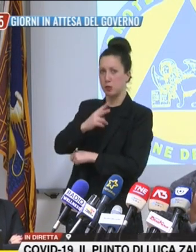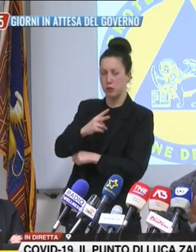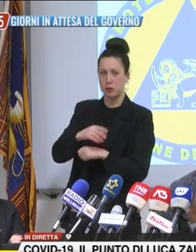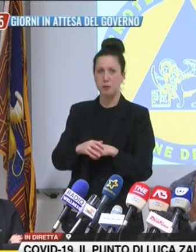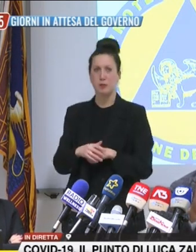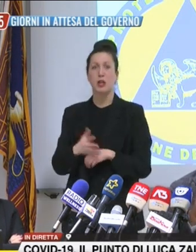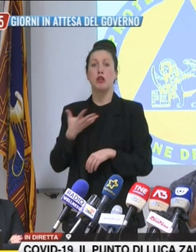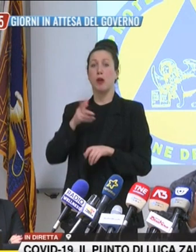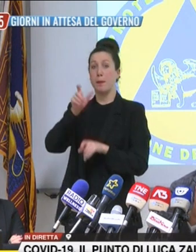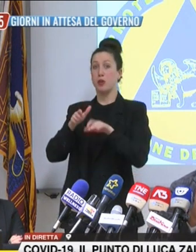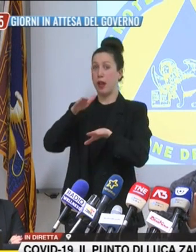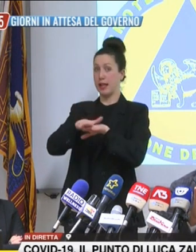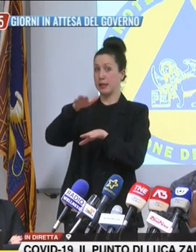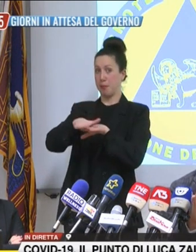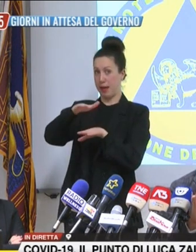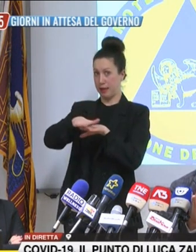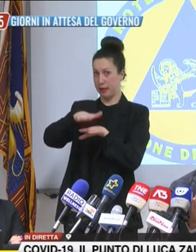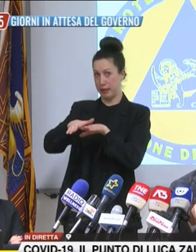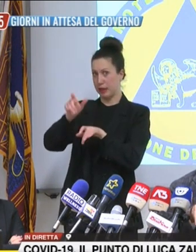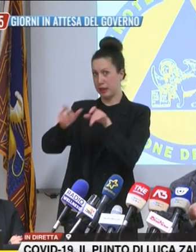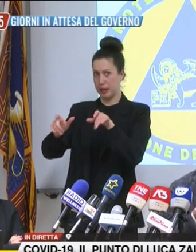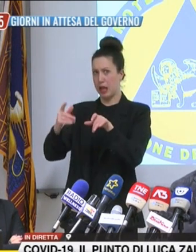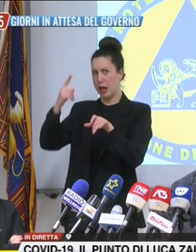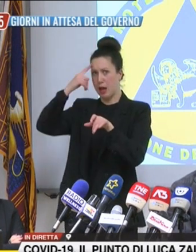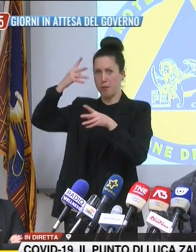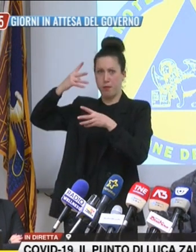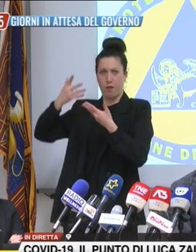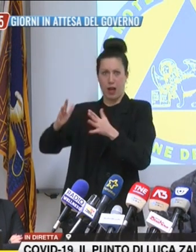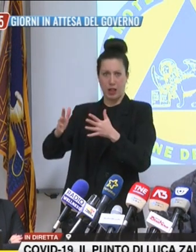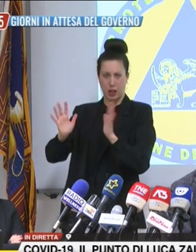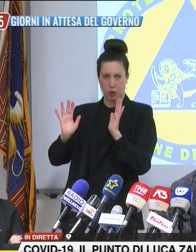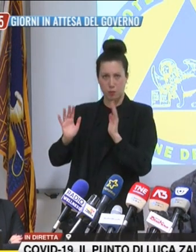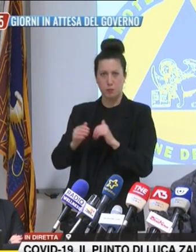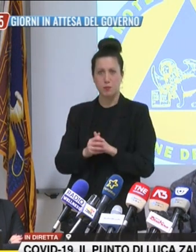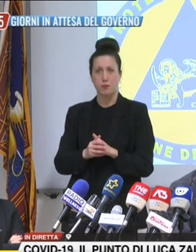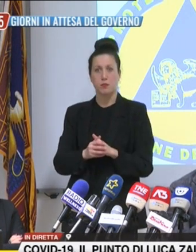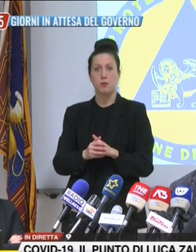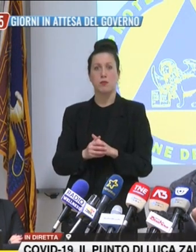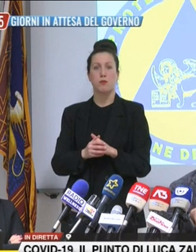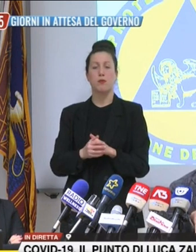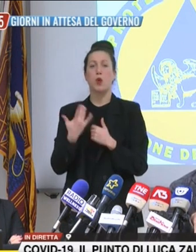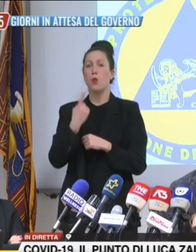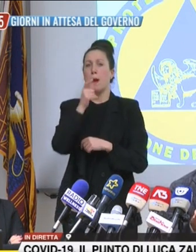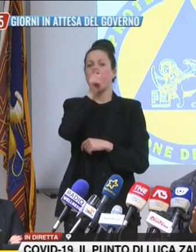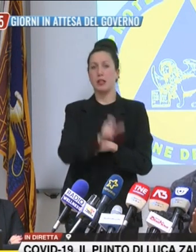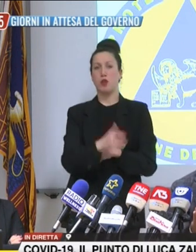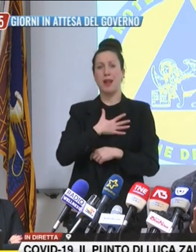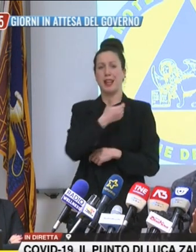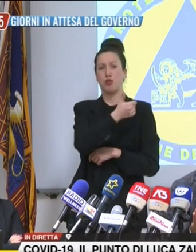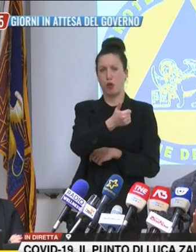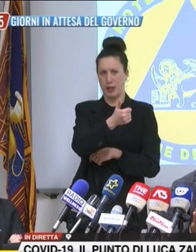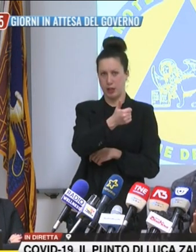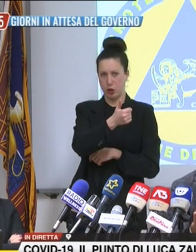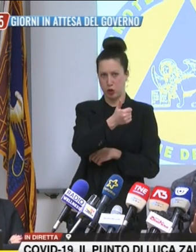mobilità e la possibilità di relazioni sociali che è un centenario assistito in casa, piuttosto che uno di 80 anni